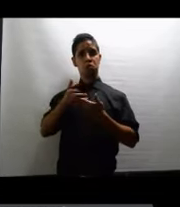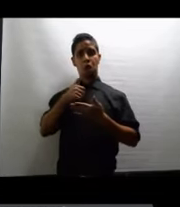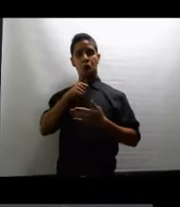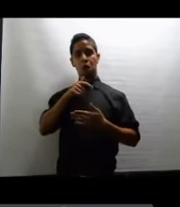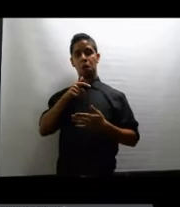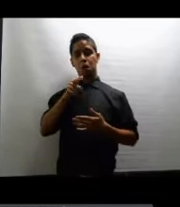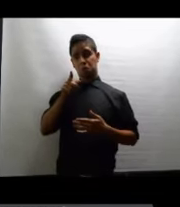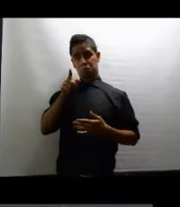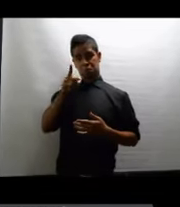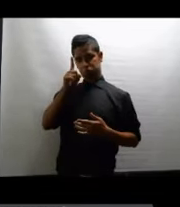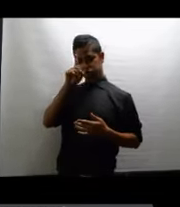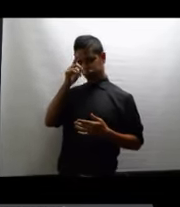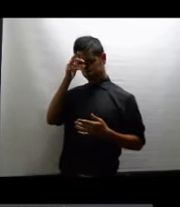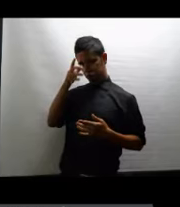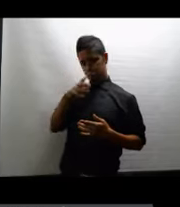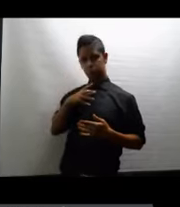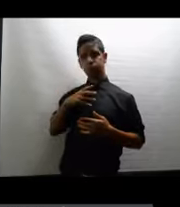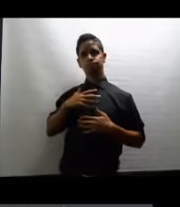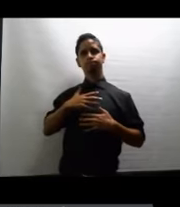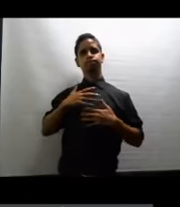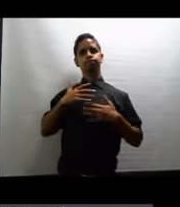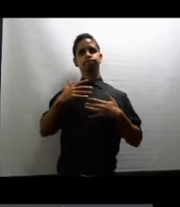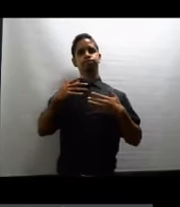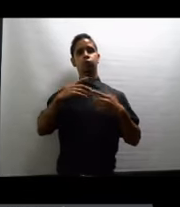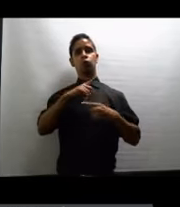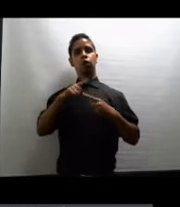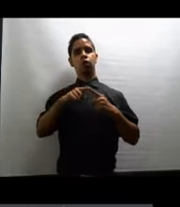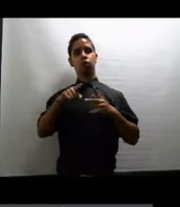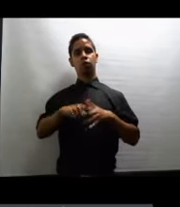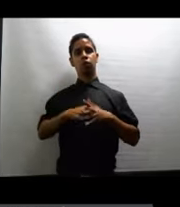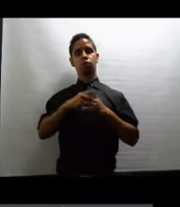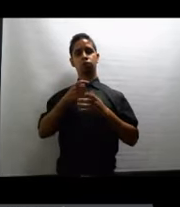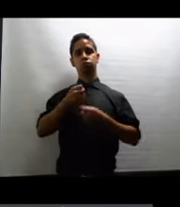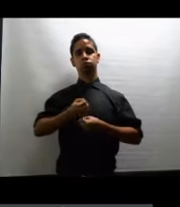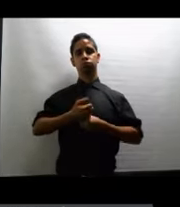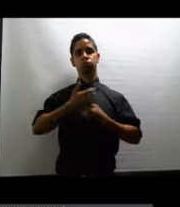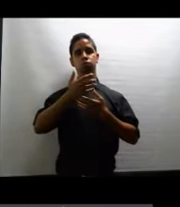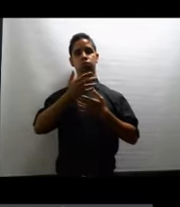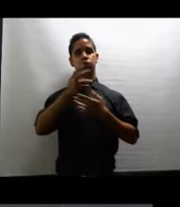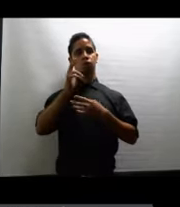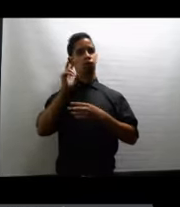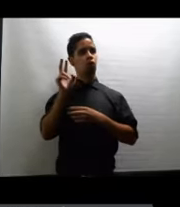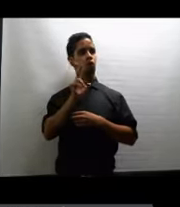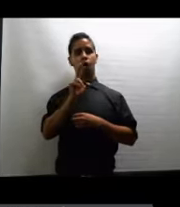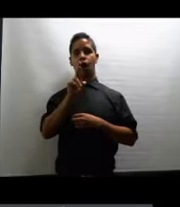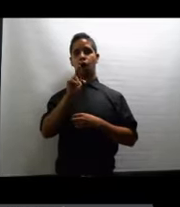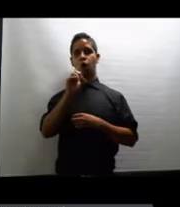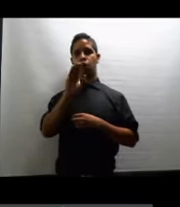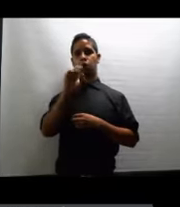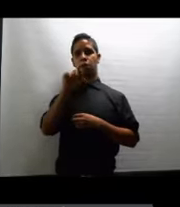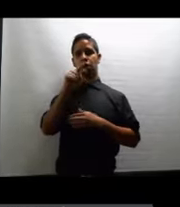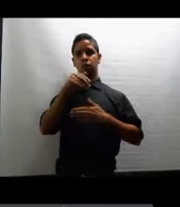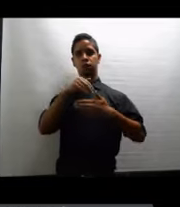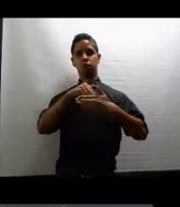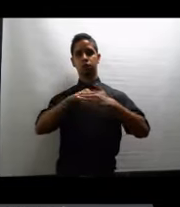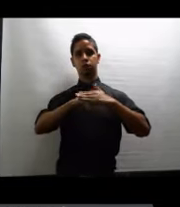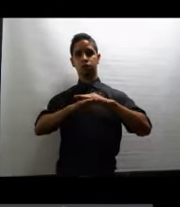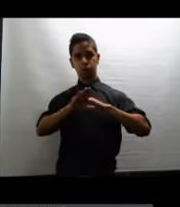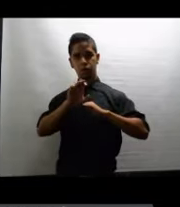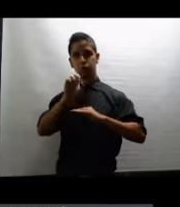profundo. Y cuando se dispuso a cantar, divisó a Robert entrando en la sala. Y en